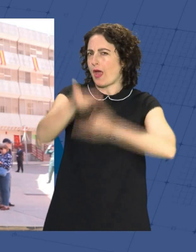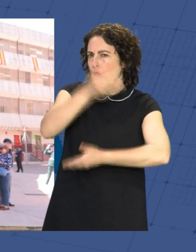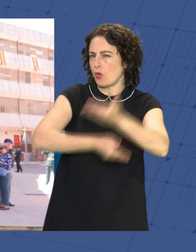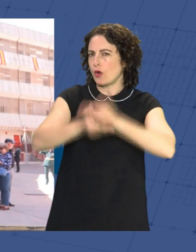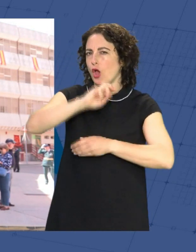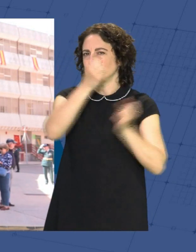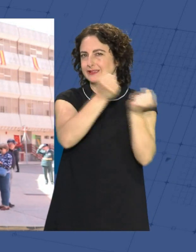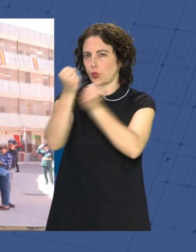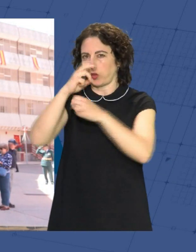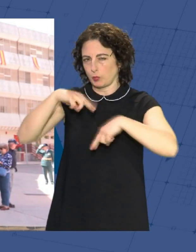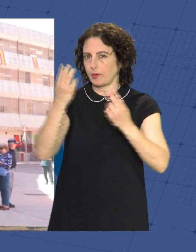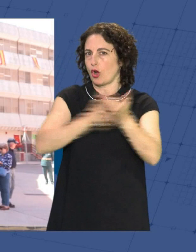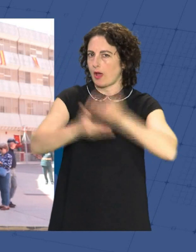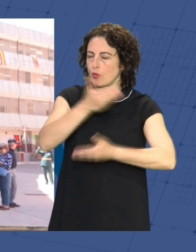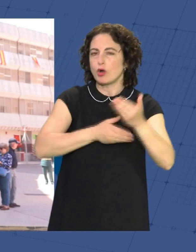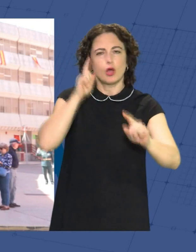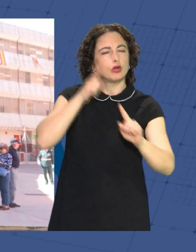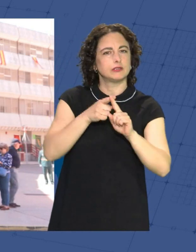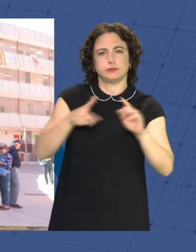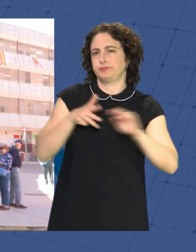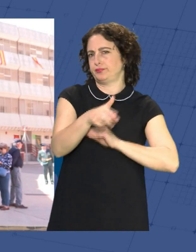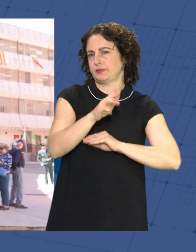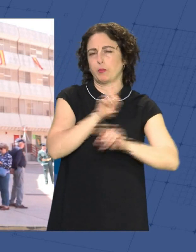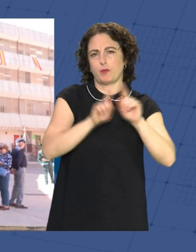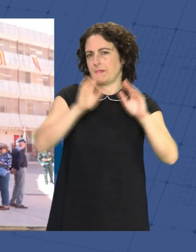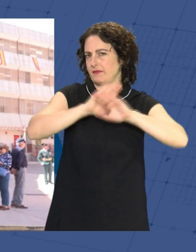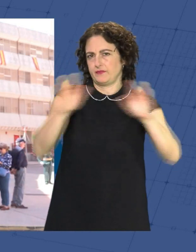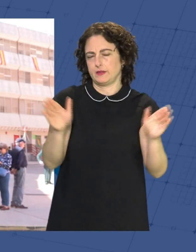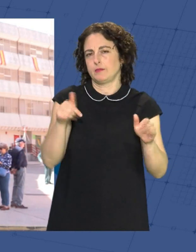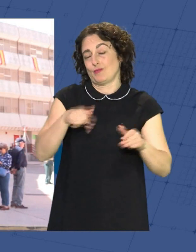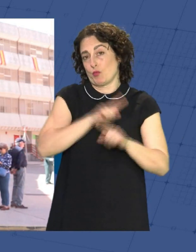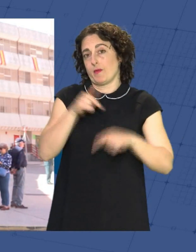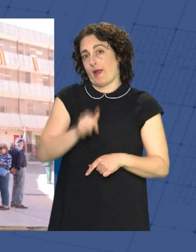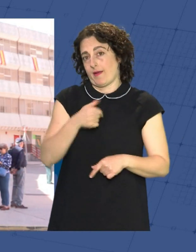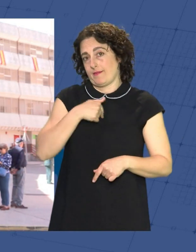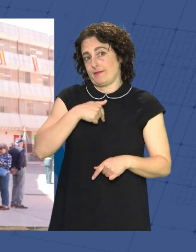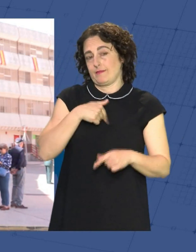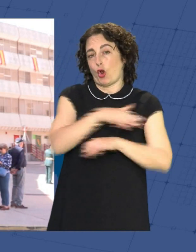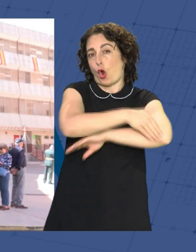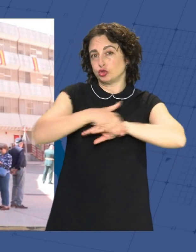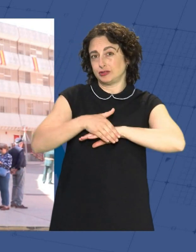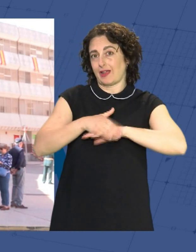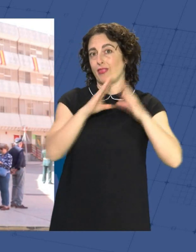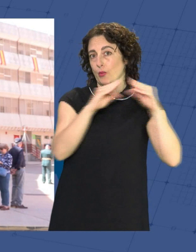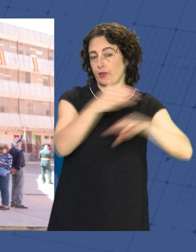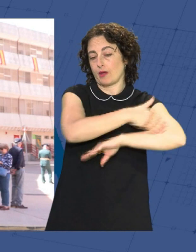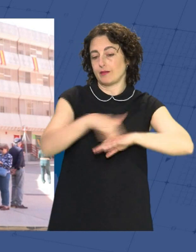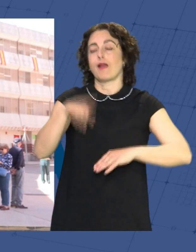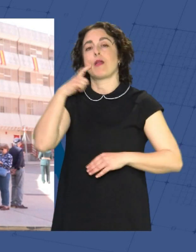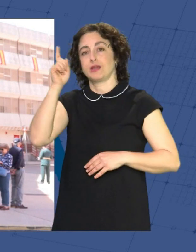instituciones públicas para atajar ese problema que tenemos aquí en toda la costa y que aquí en Almería